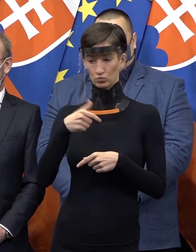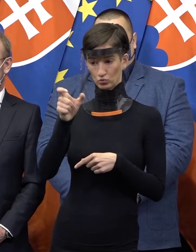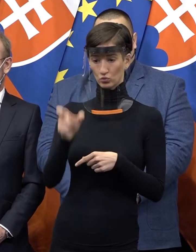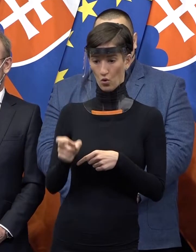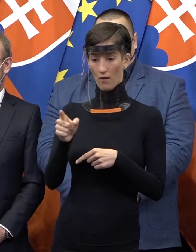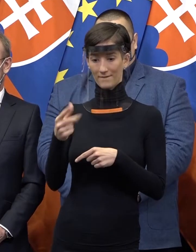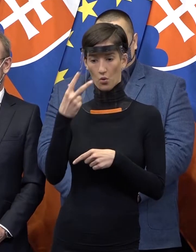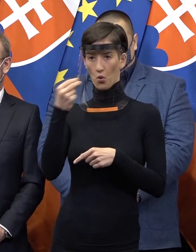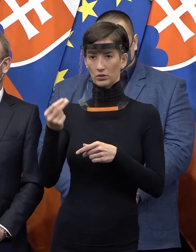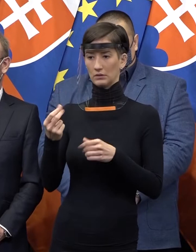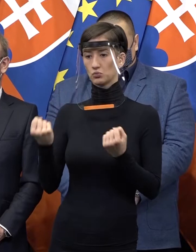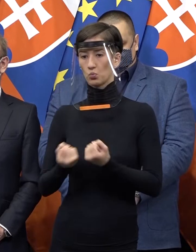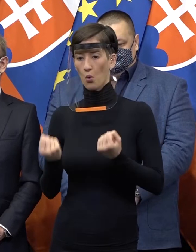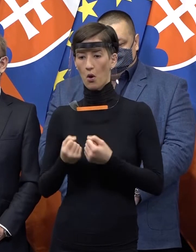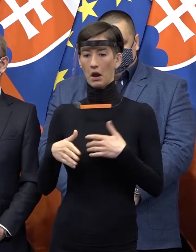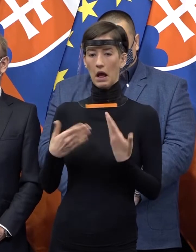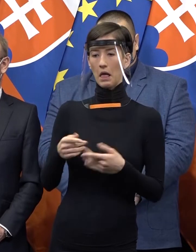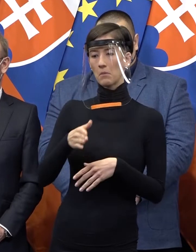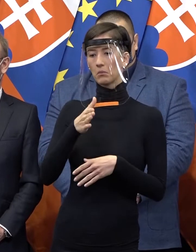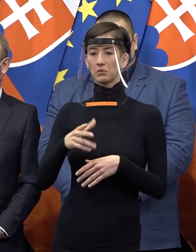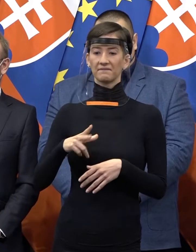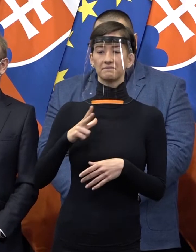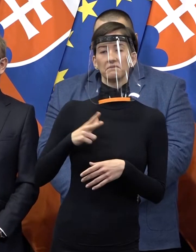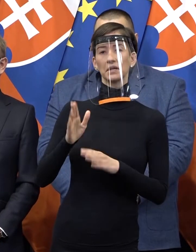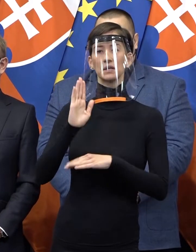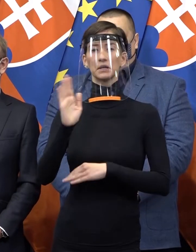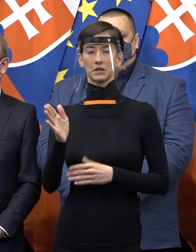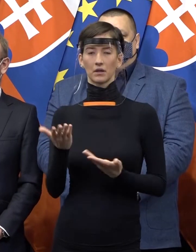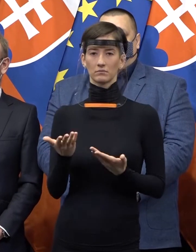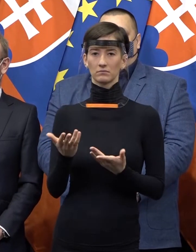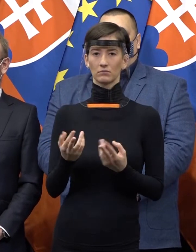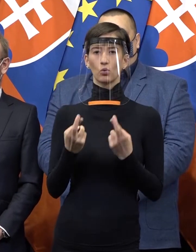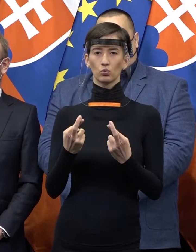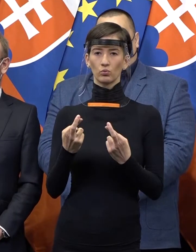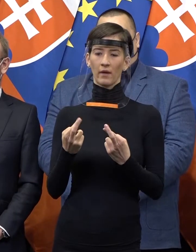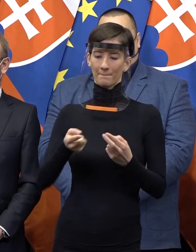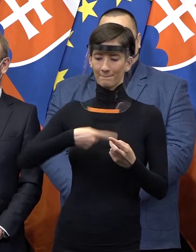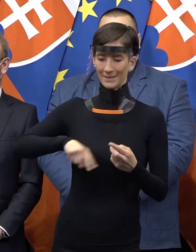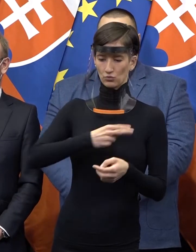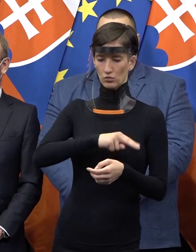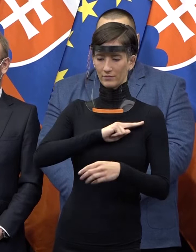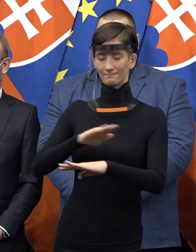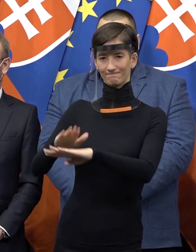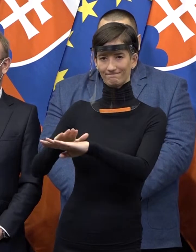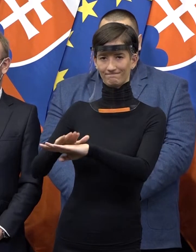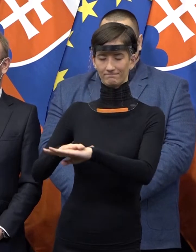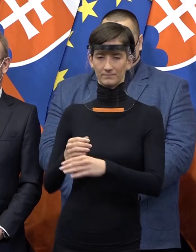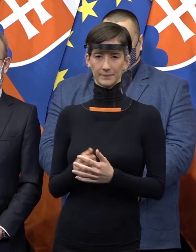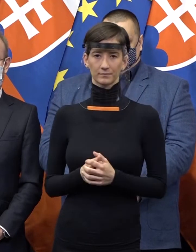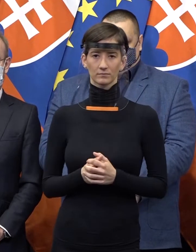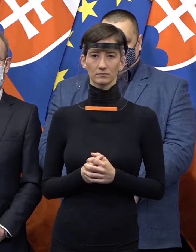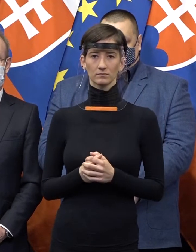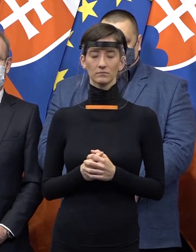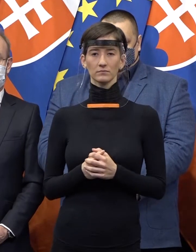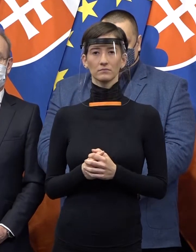Takže ja verím, mám veľkú nádej, že absolútna väčšina z nás bude zodpovedných a nebudeme sa snažiť obchádzať systém. Zároveň